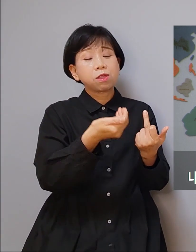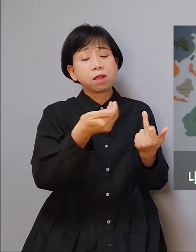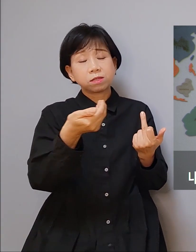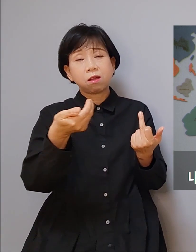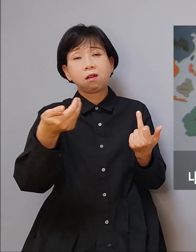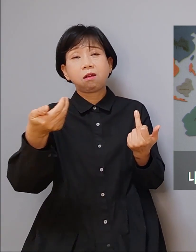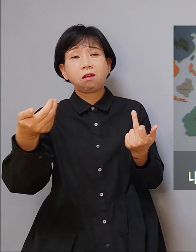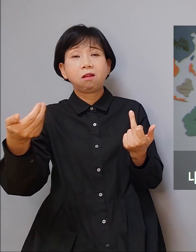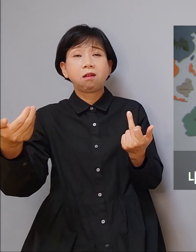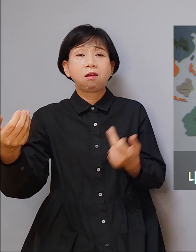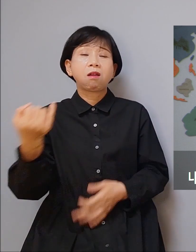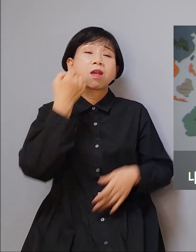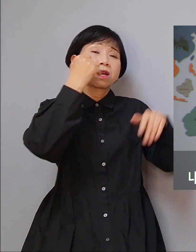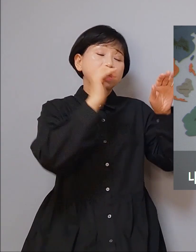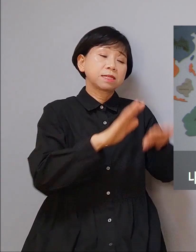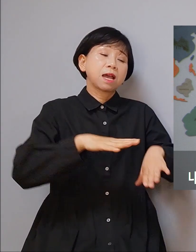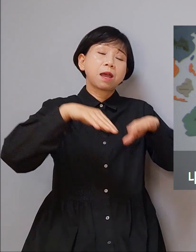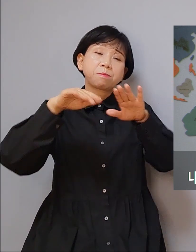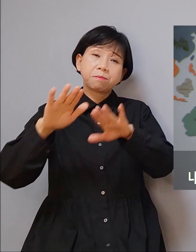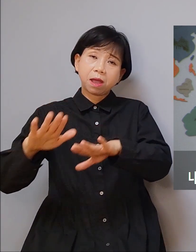언덕을 떠나서